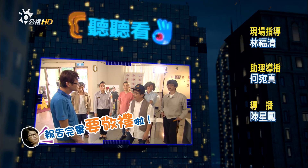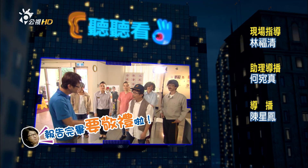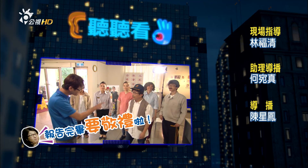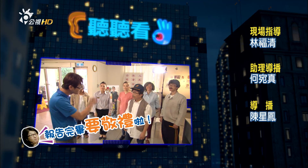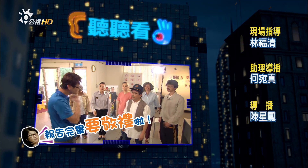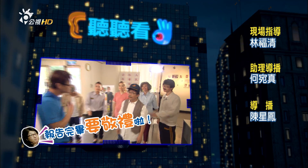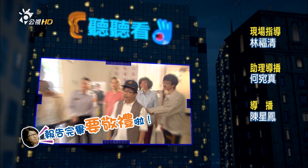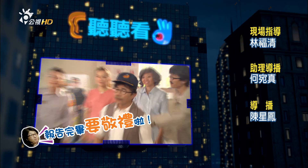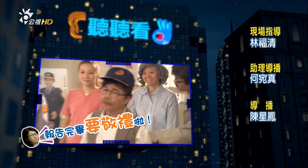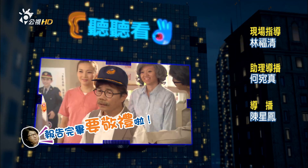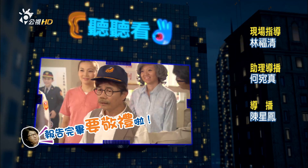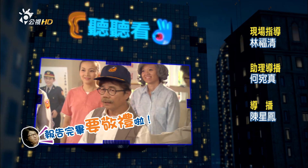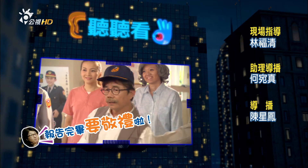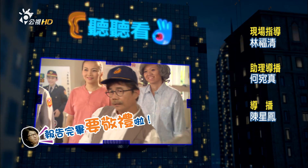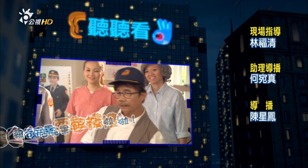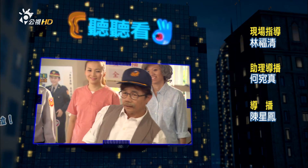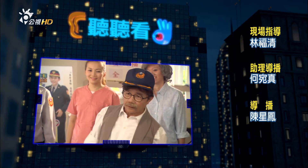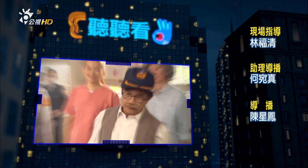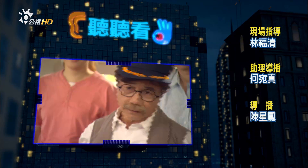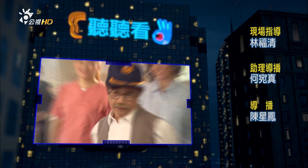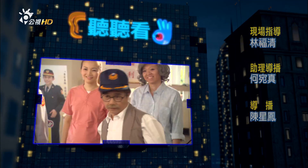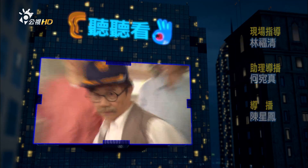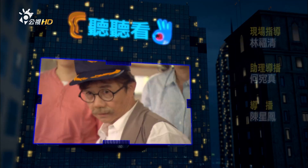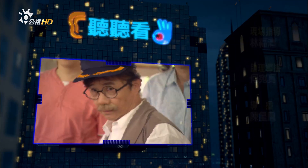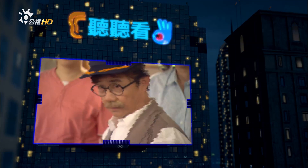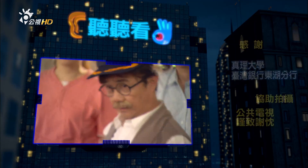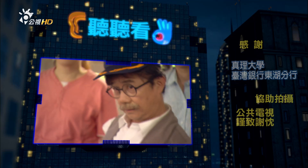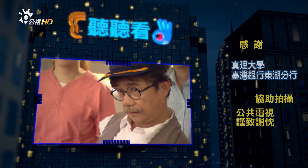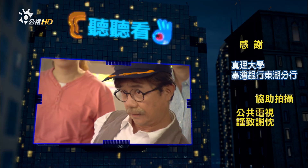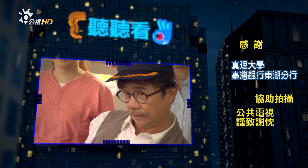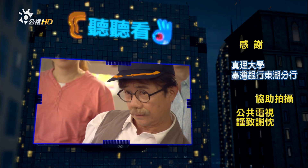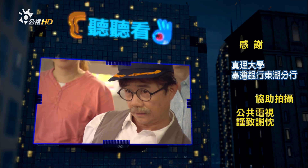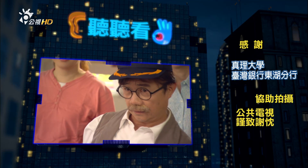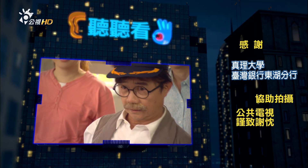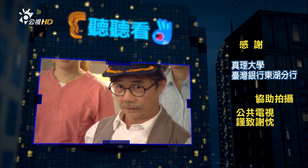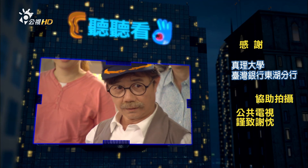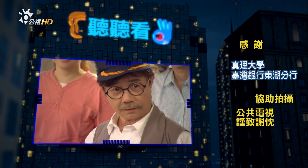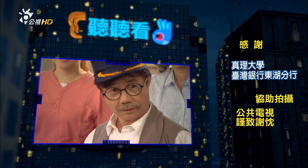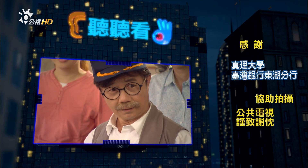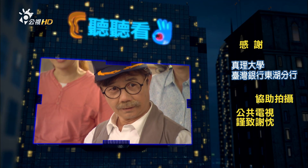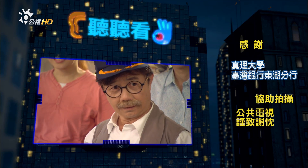哈哈哈哈哈哈哈哈哈哈哈哈哈哈哈哈哈哈哈哈哈哈哈哈哈哈哈哈哈哈哈哈哈哈哈哈哈哈哈哈哈哈哈哈哈哈哈哈哈哈哈哈哈哈哈哈哈哈哈哈哈哈哈哈哈哈哈哈哈哈哈哈哈哈哈哈哈哈哈哈哈哈哈哈哈哈哈哈哈哈哈哈哈哈哈哈哈哈哈哈哈哈哈哈哈哈哈哈哈哈哈哈哈哈哈哈哈哈哈哈哈哈哈哈哈哈哈哈哈哈哈哈哈哈哈哈哈哈哈哈哈哈哈哈哈哈哈哈哈哈哈哈哈哈哈哈哈哈哈哈哈哈哈哈哈哈哈哈哈哈哈哈哈哈哈哈哈哈哈哈哈哈哈哈哈哈哈哈哈